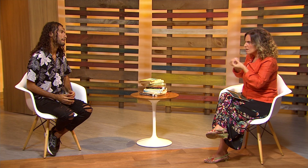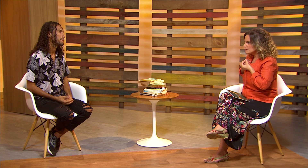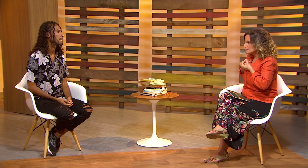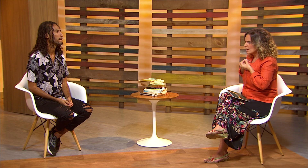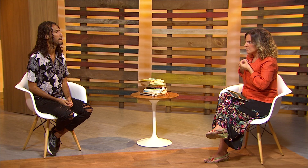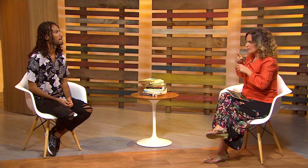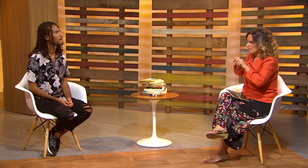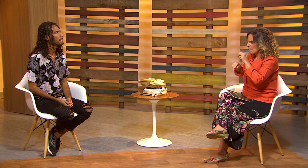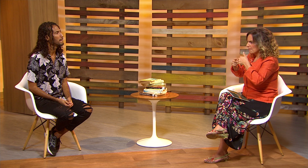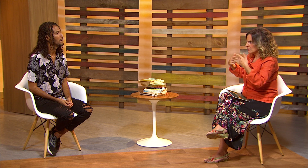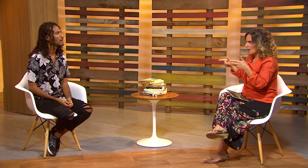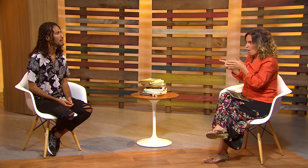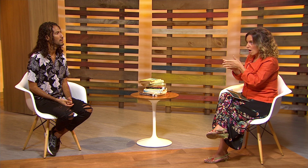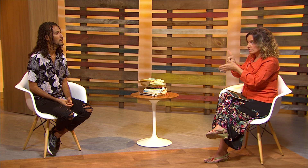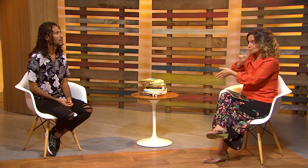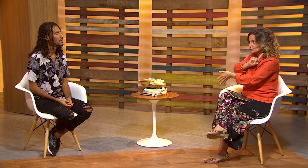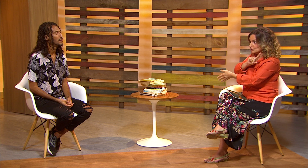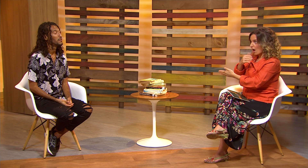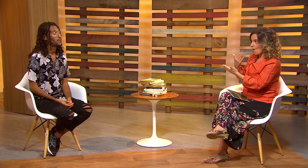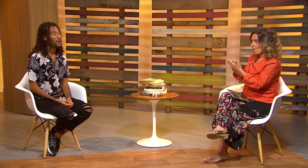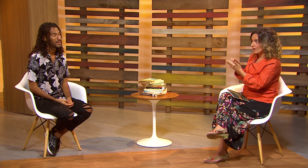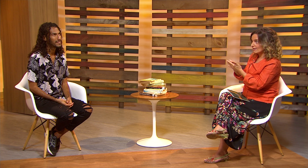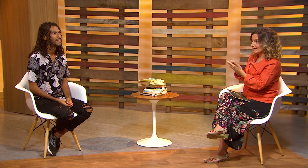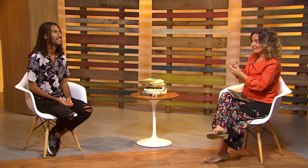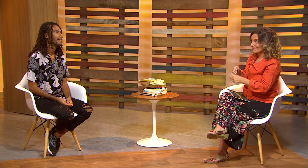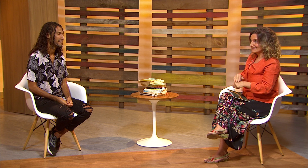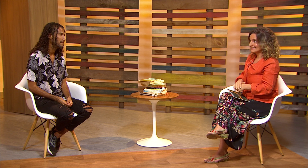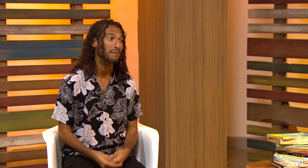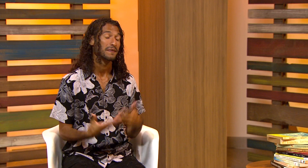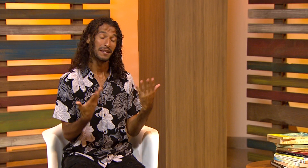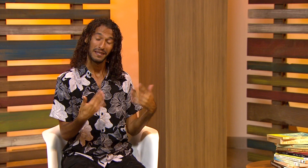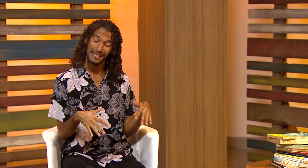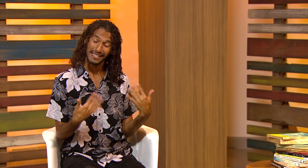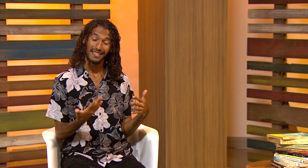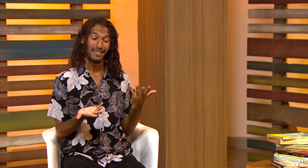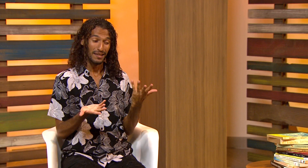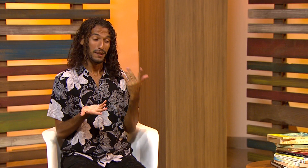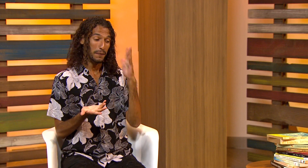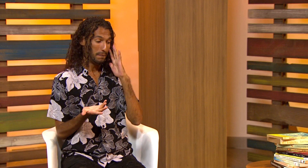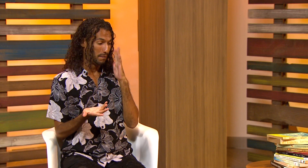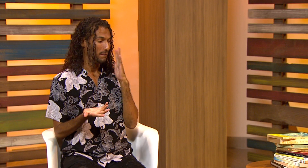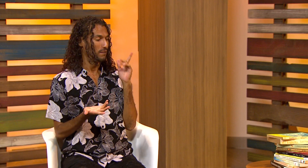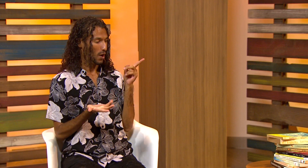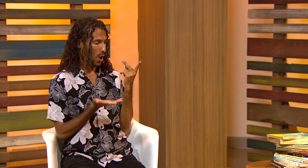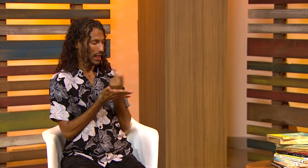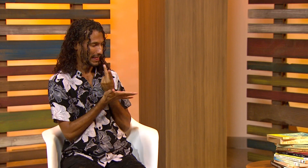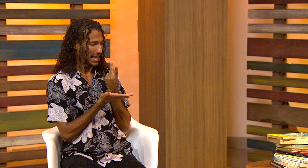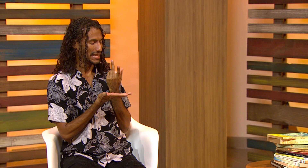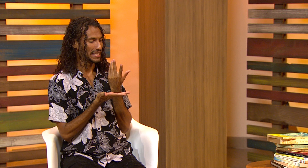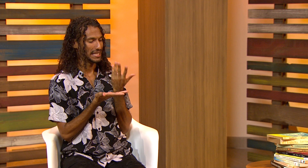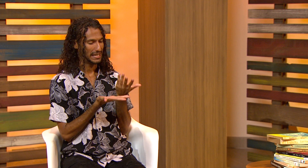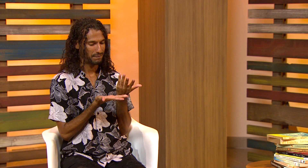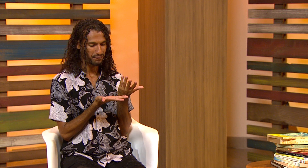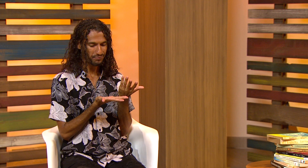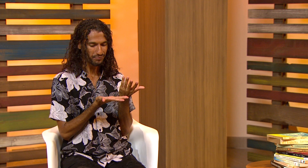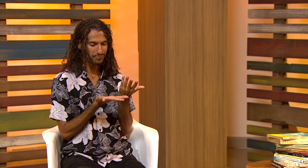intérprete, ele recebe o material antes das aulas? É uma pergunta interessante, né, porque os intérpretes que estavam comigo,